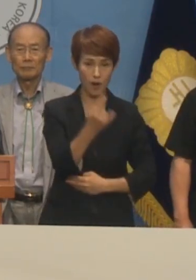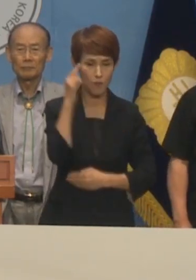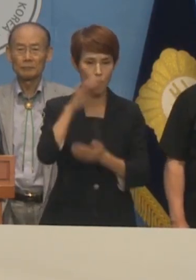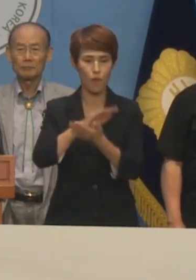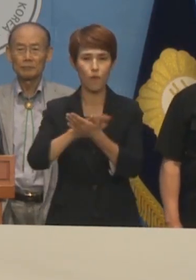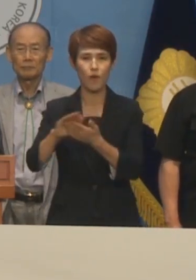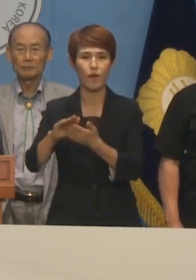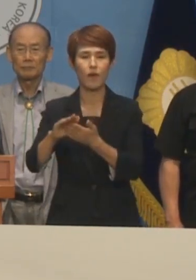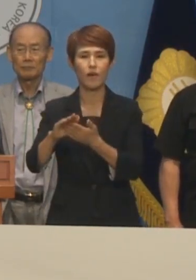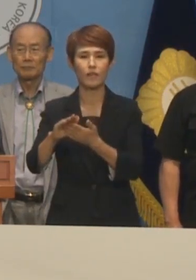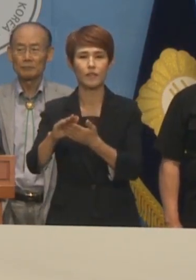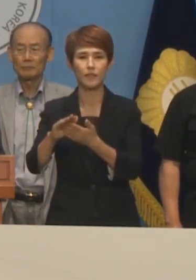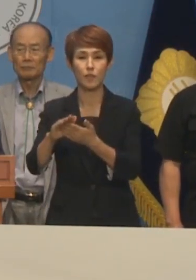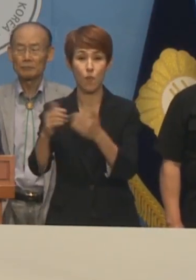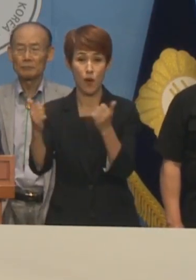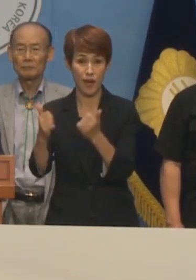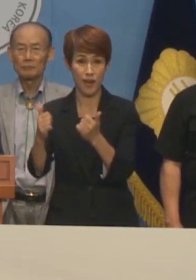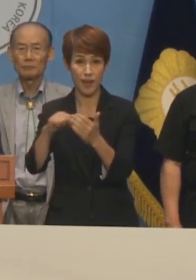평화민족통일원탁회의에서